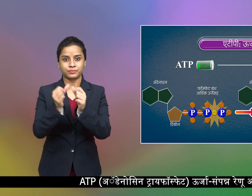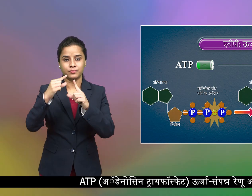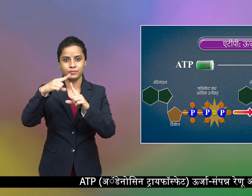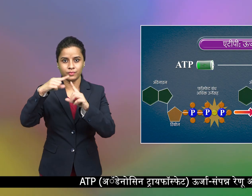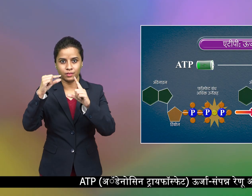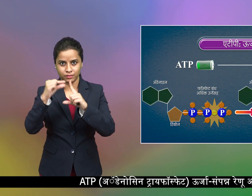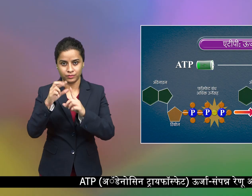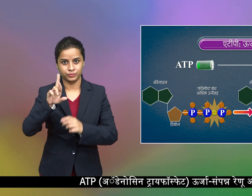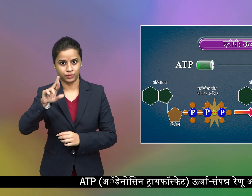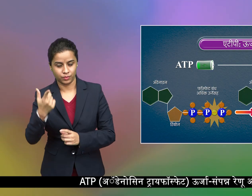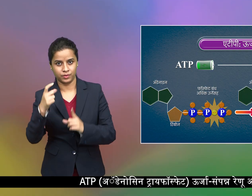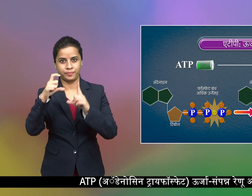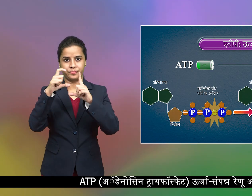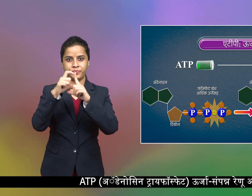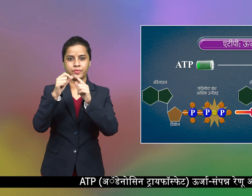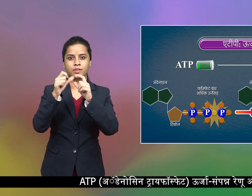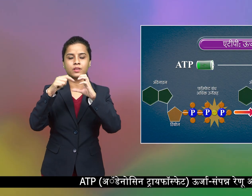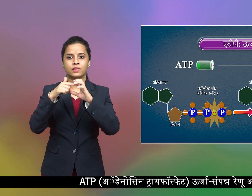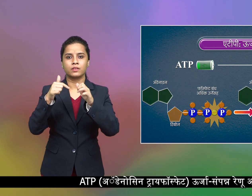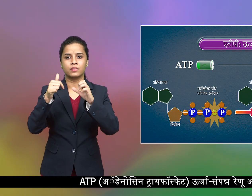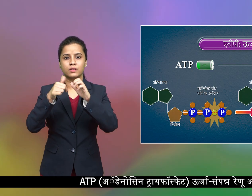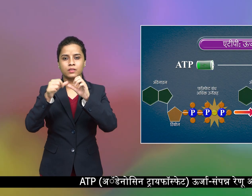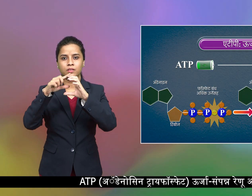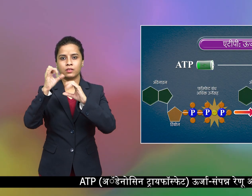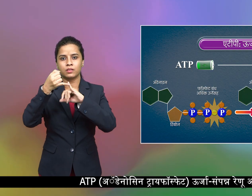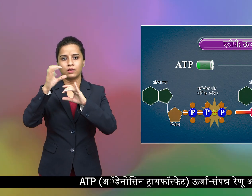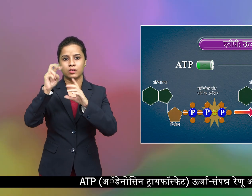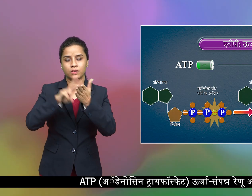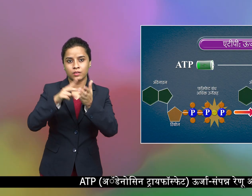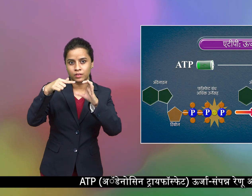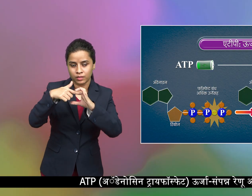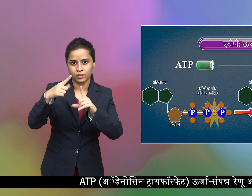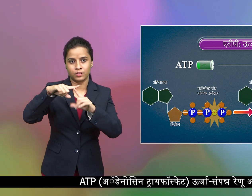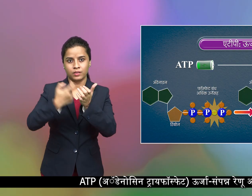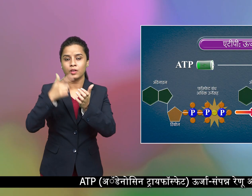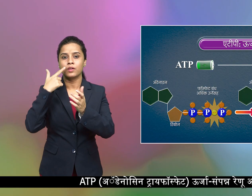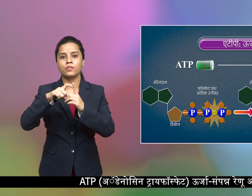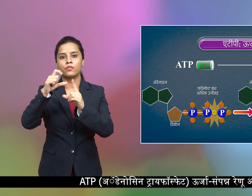ATP अँटेनोसिन ट्रायफॉस्फेट ऊर्जा संपन्न रेणू आहे